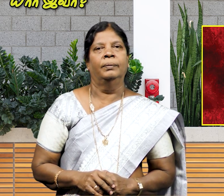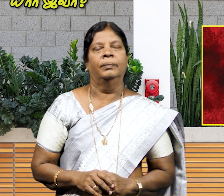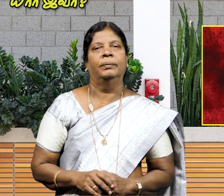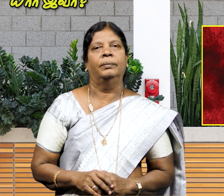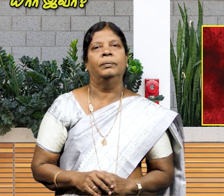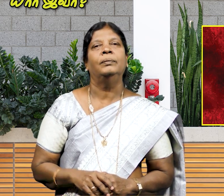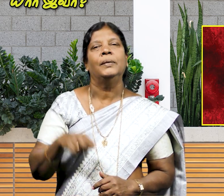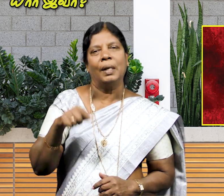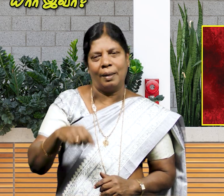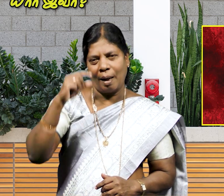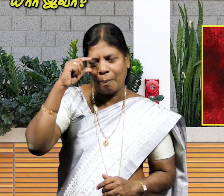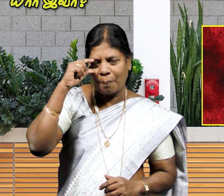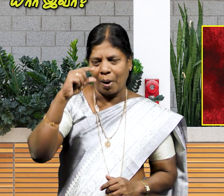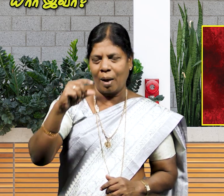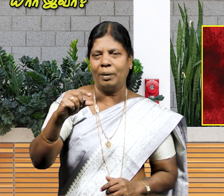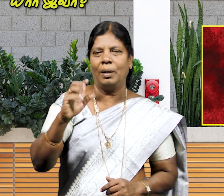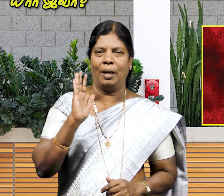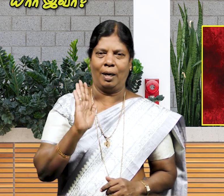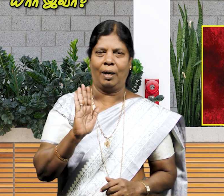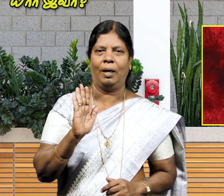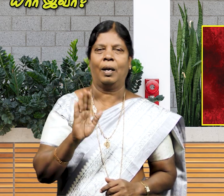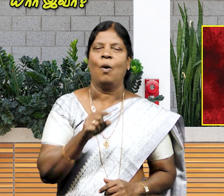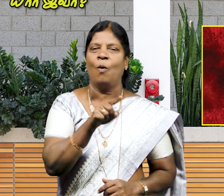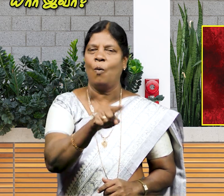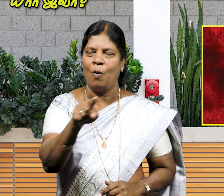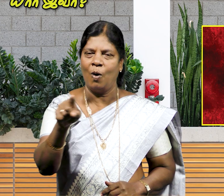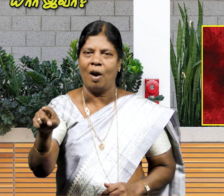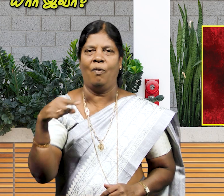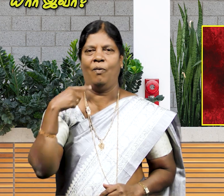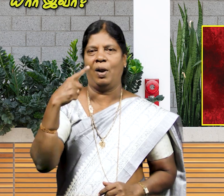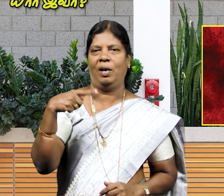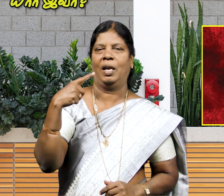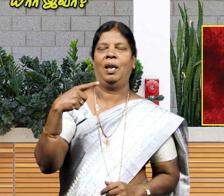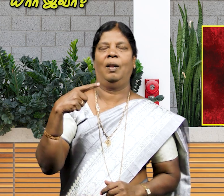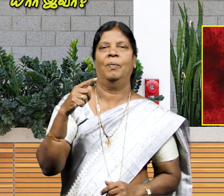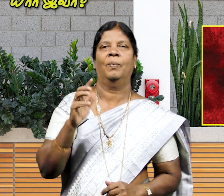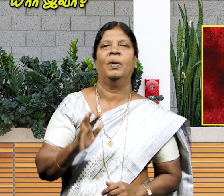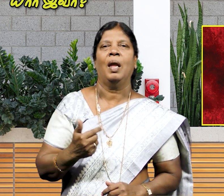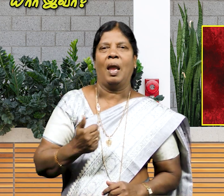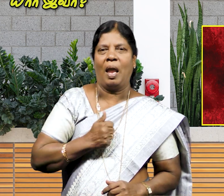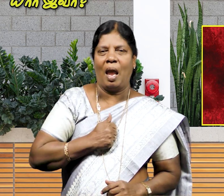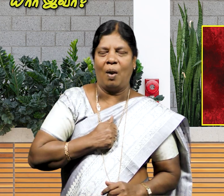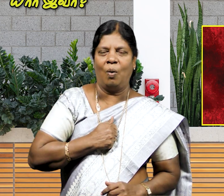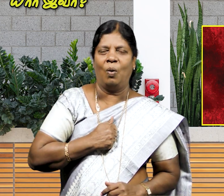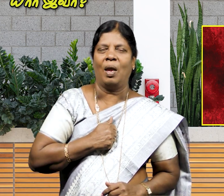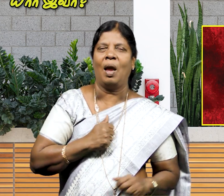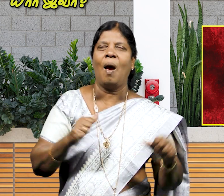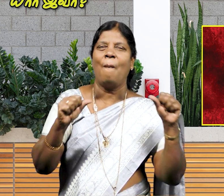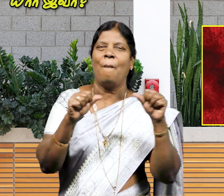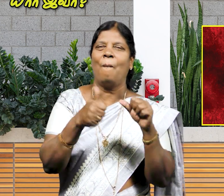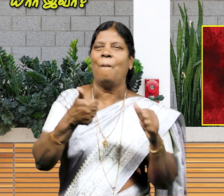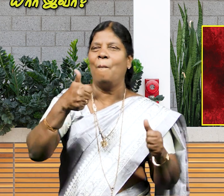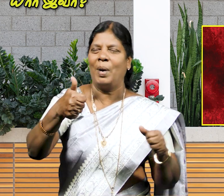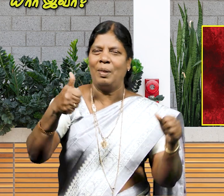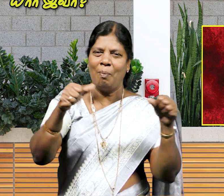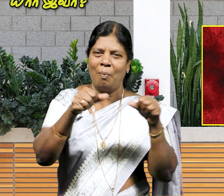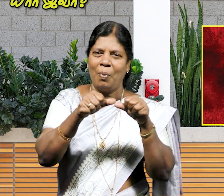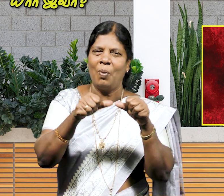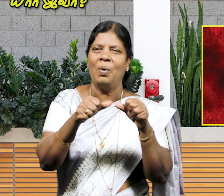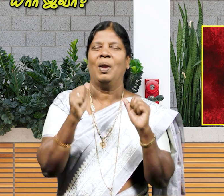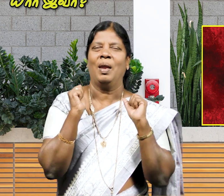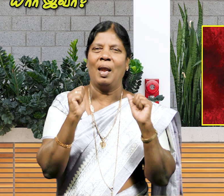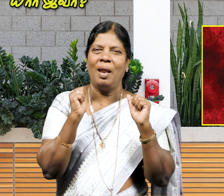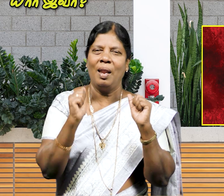இதை கவனித்துக் கொண்டிருக்கிற தங்களுடைய வாழ்க்கையில் கூட, என்னுடைய மதிப்பை யாரும் அறிந்து